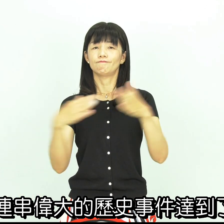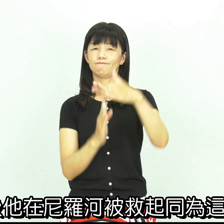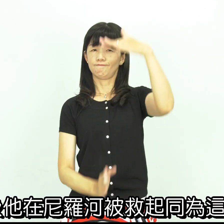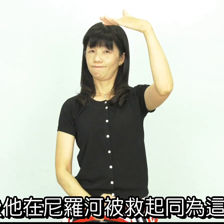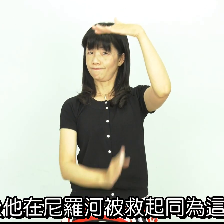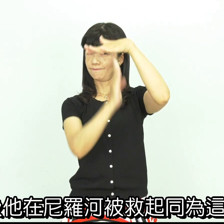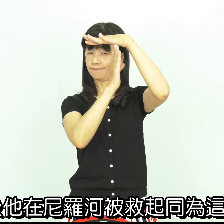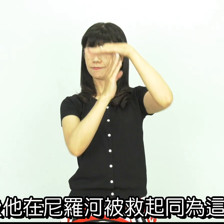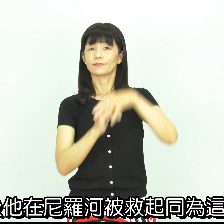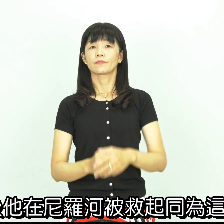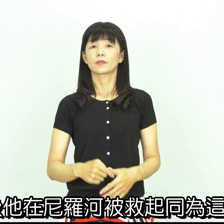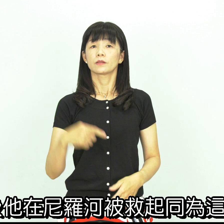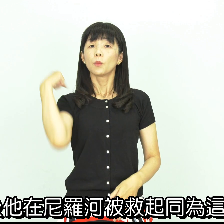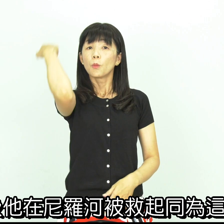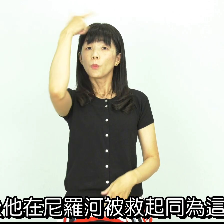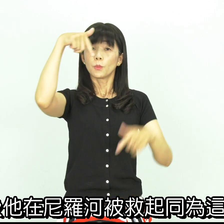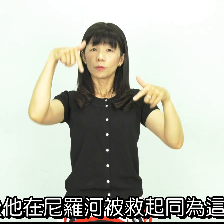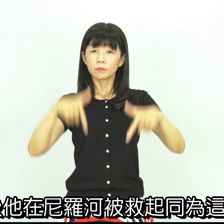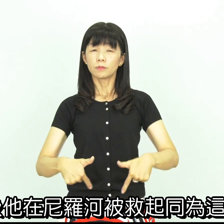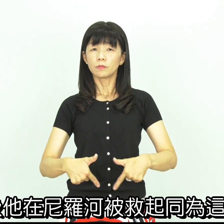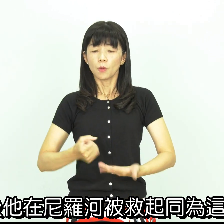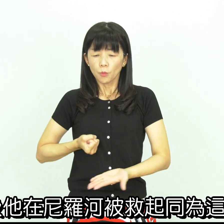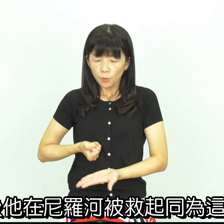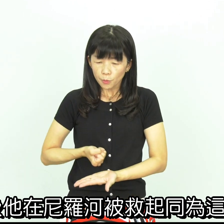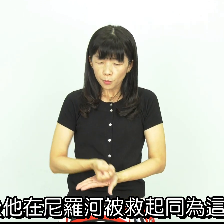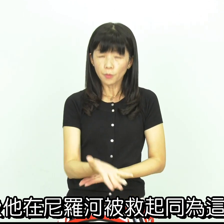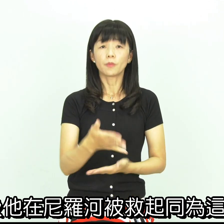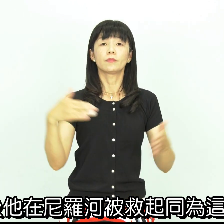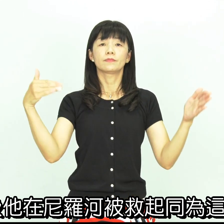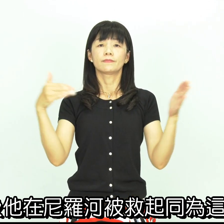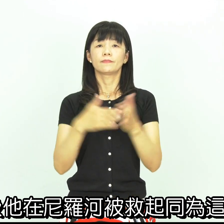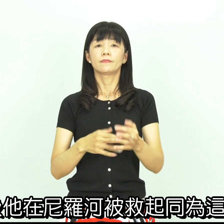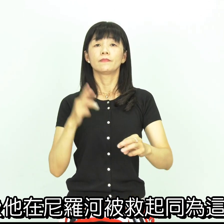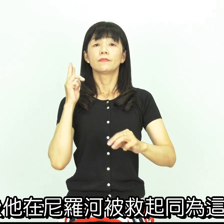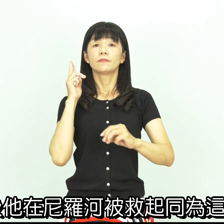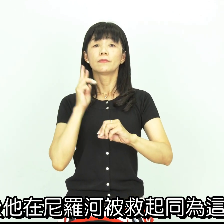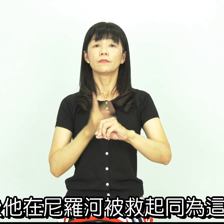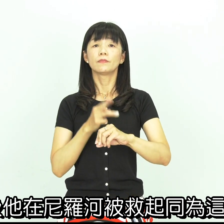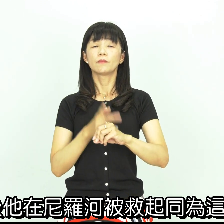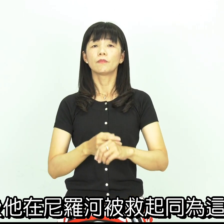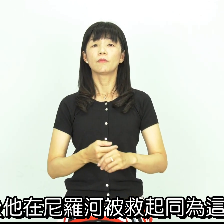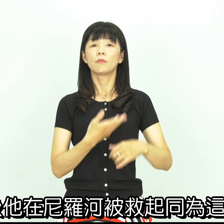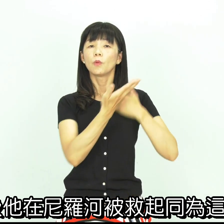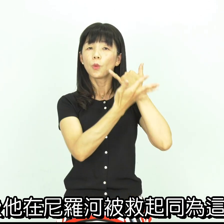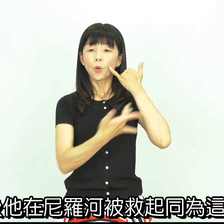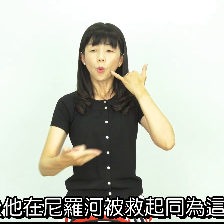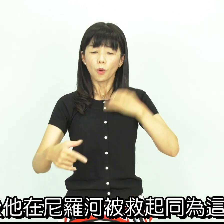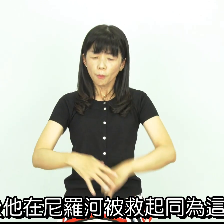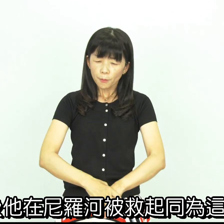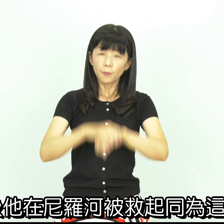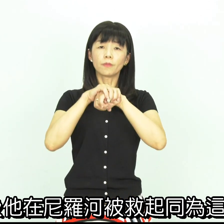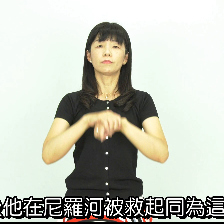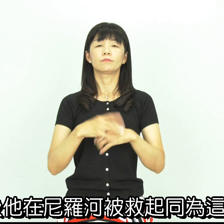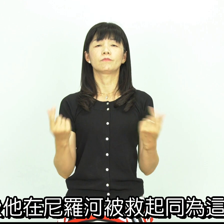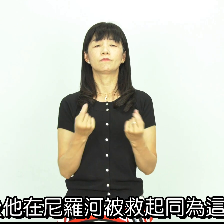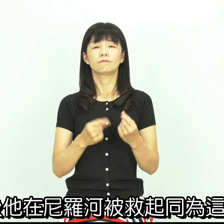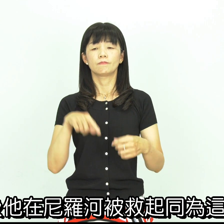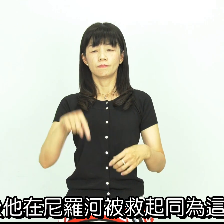西的出生及他在尼罗河被救起，同为这事件的开始，也